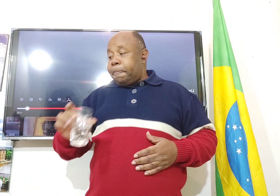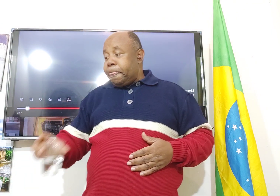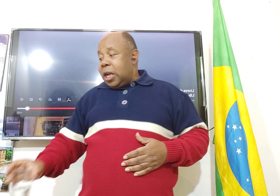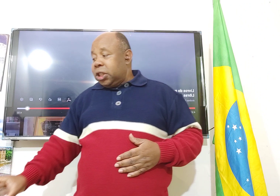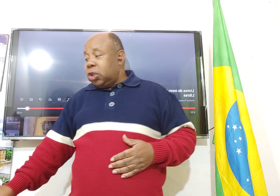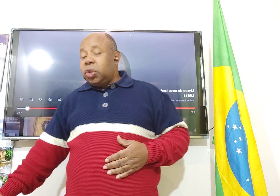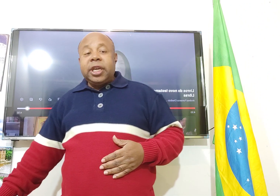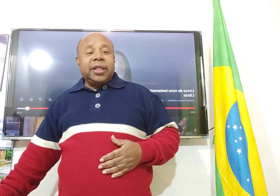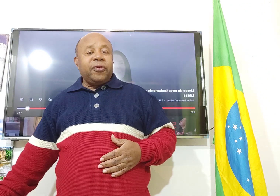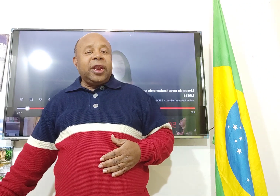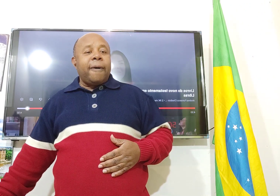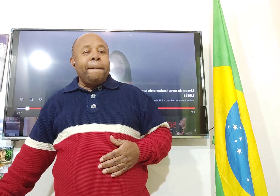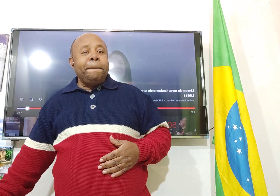a gente não chega até o final.